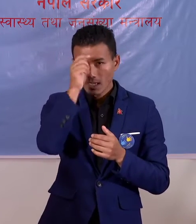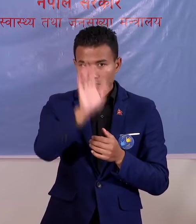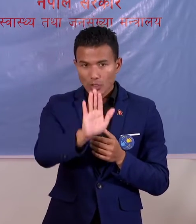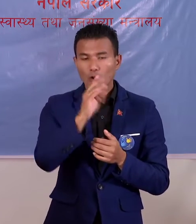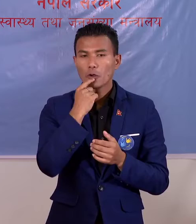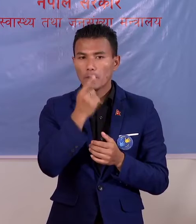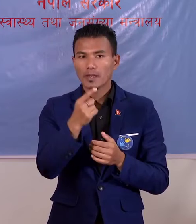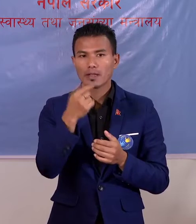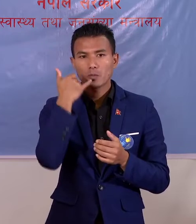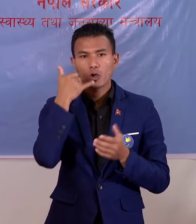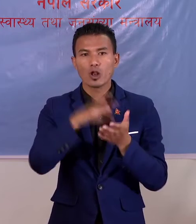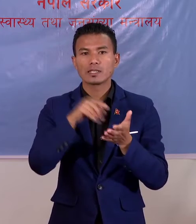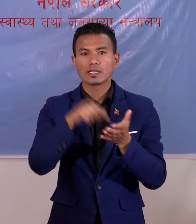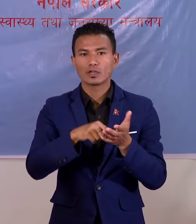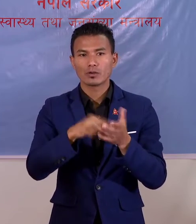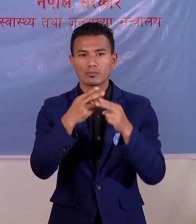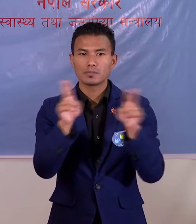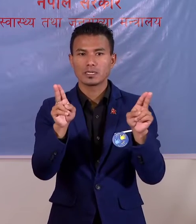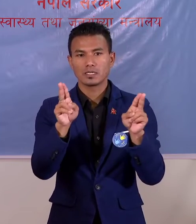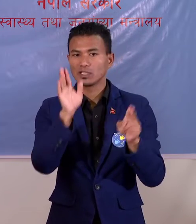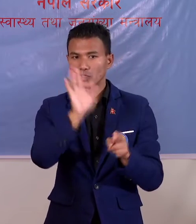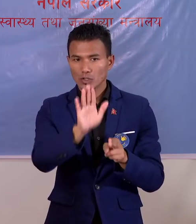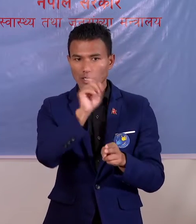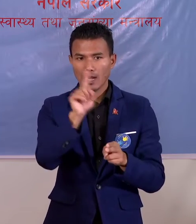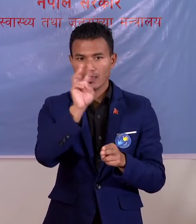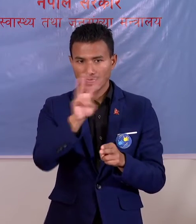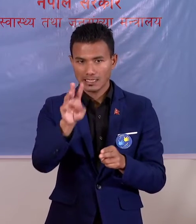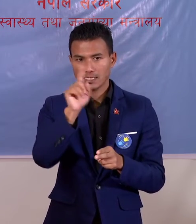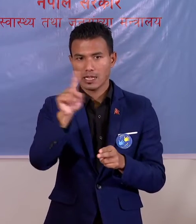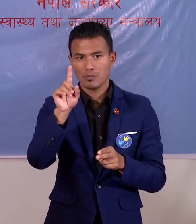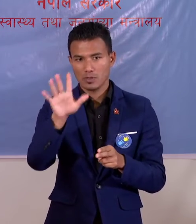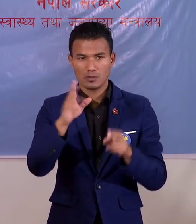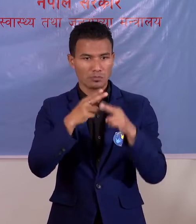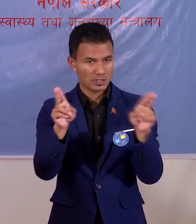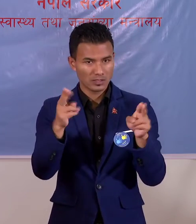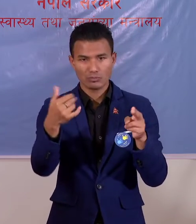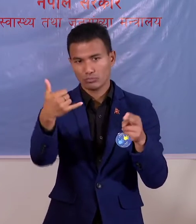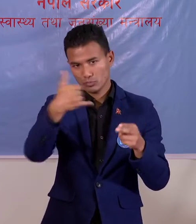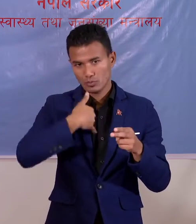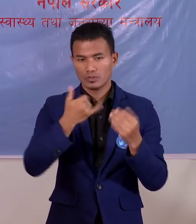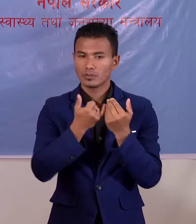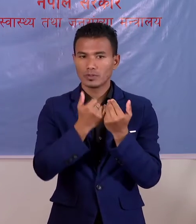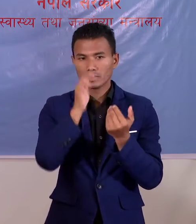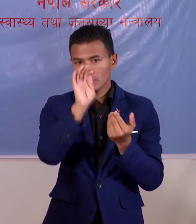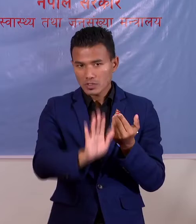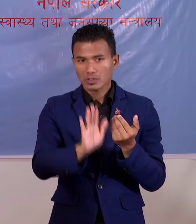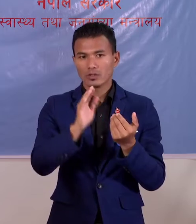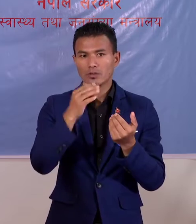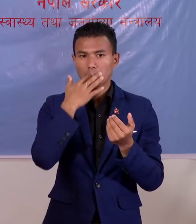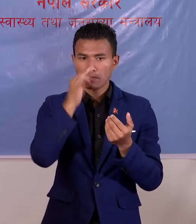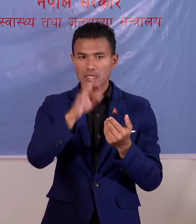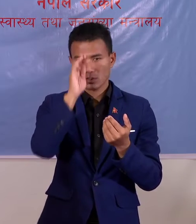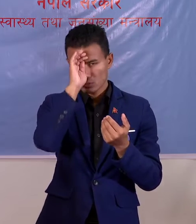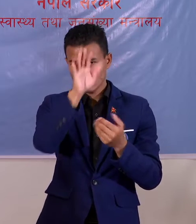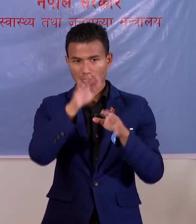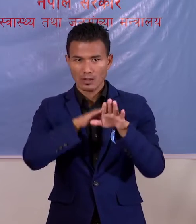भने हाम्रा कल सेन्टरहरू निःशुल्क छन्, 11:33, 11:15, त्यहाँ सम्पर्क गर्ने गरौँ। आधिकारिक